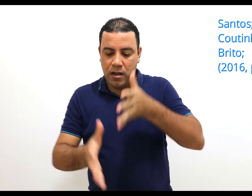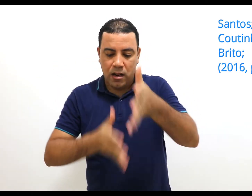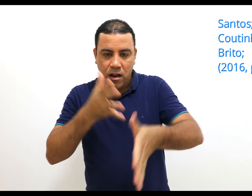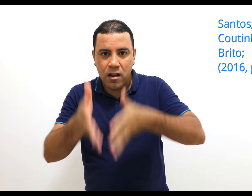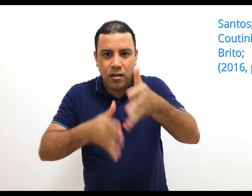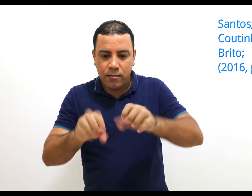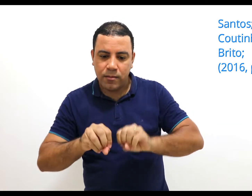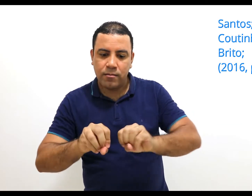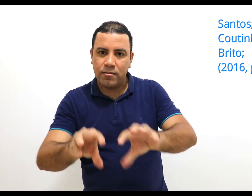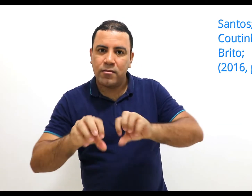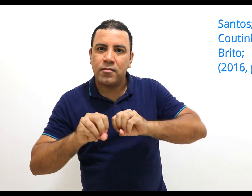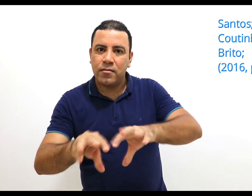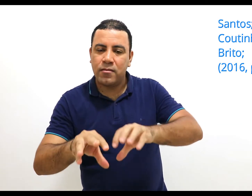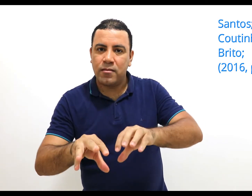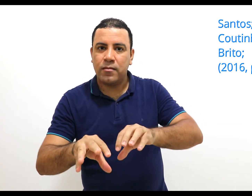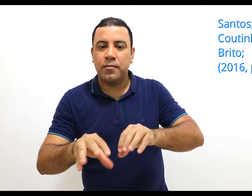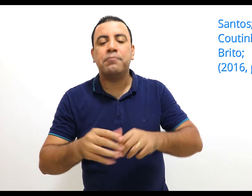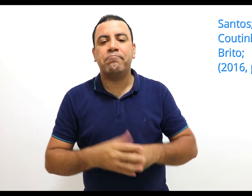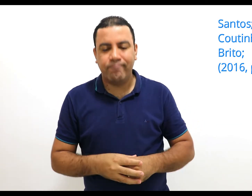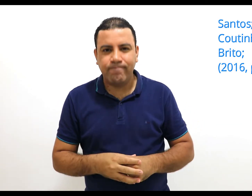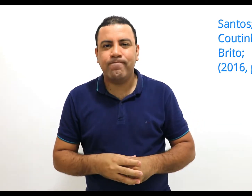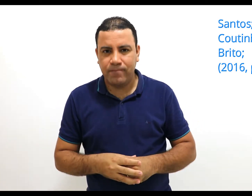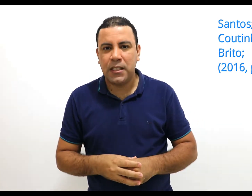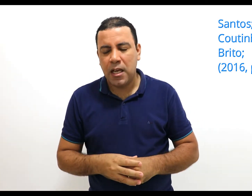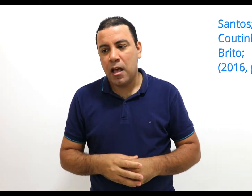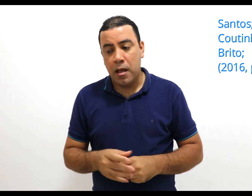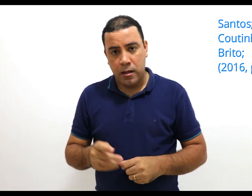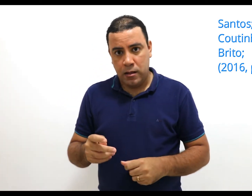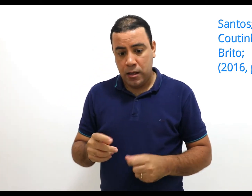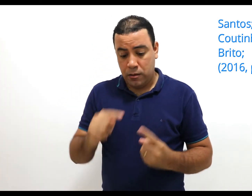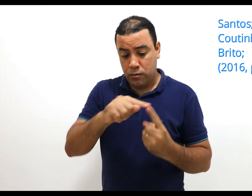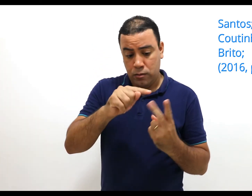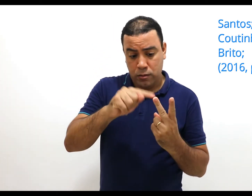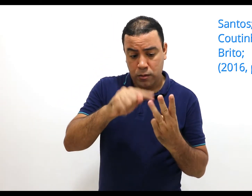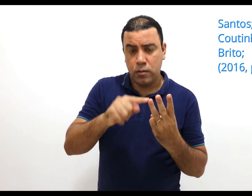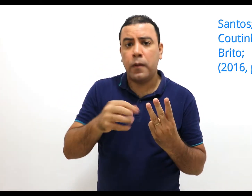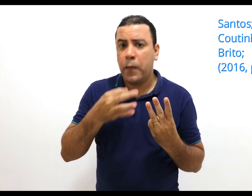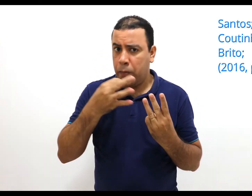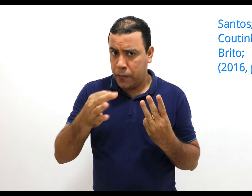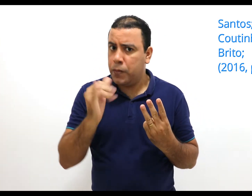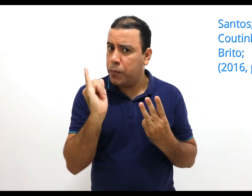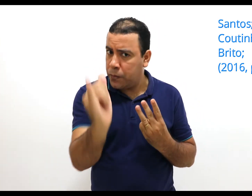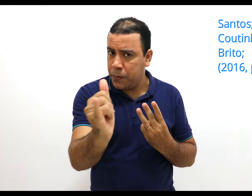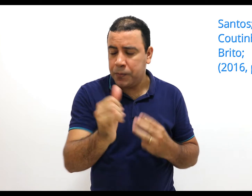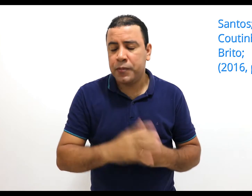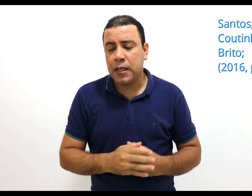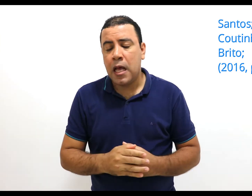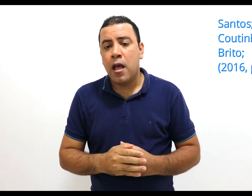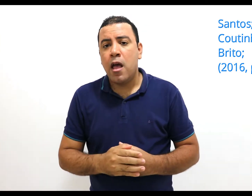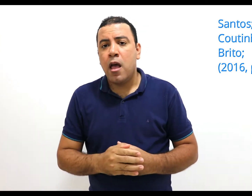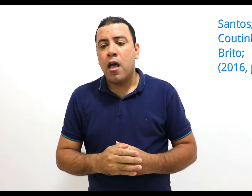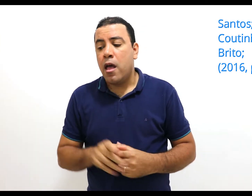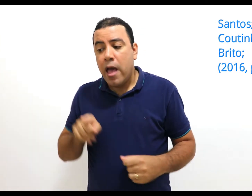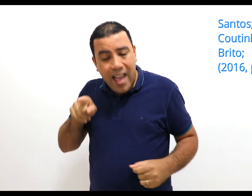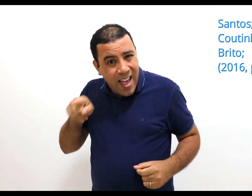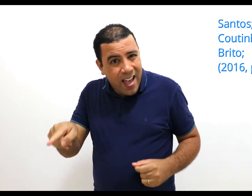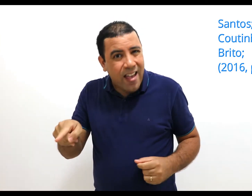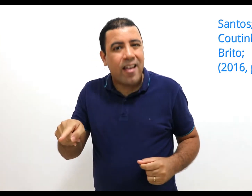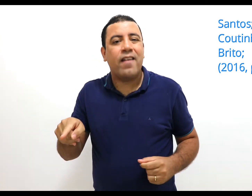softwares eram destinados ao ensino de Libras, conforme os autores, 4